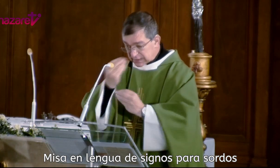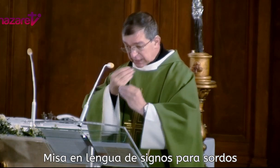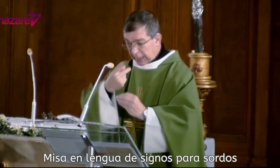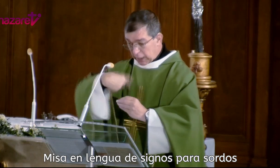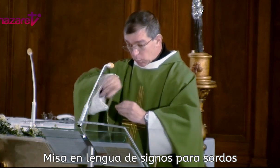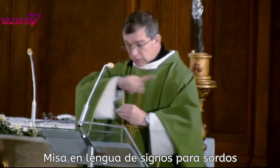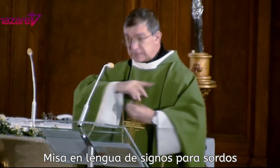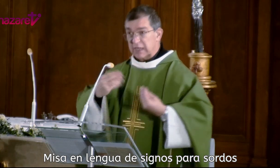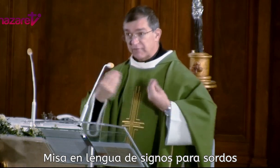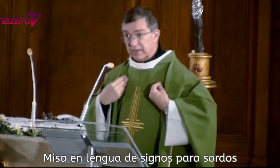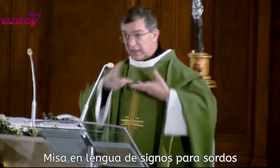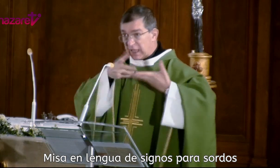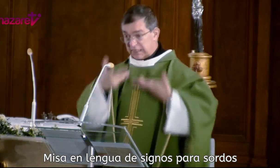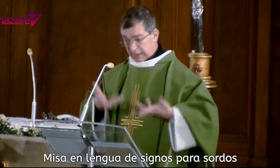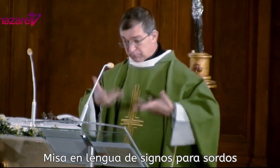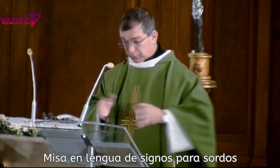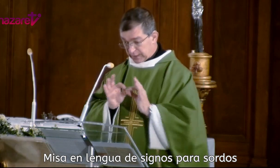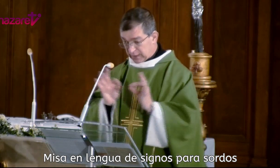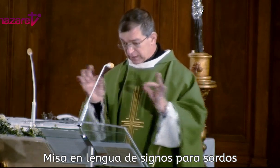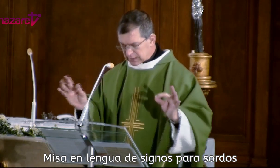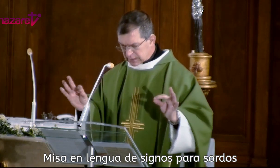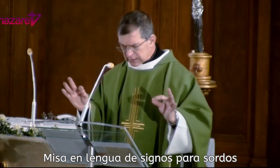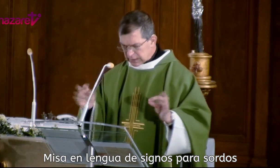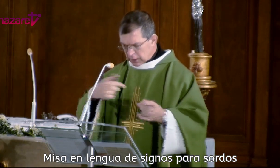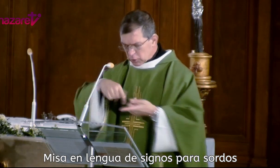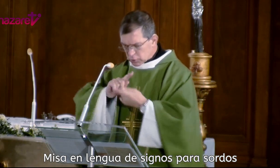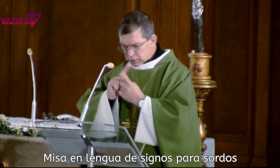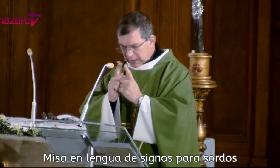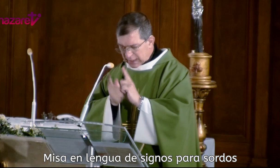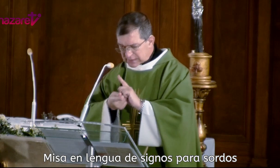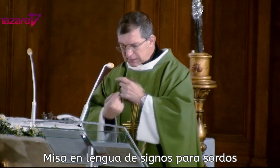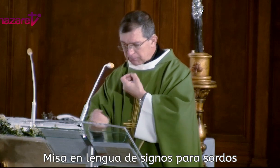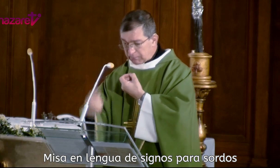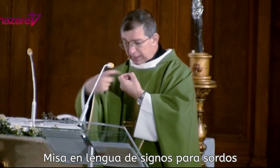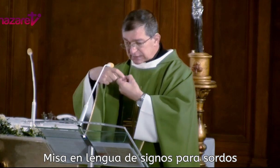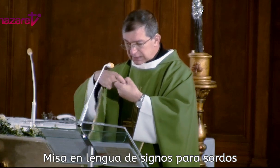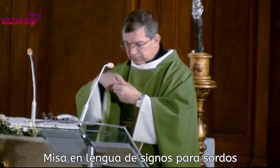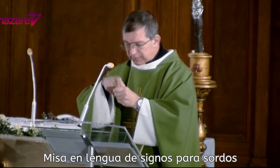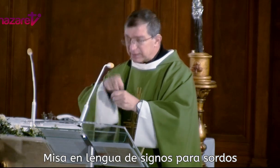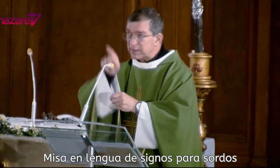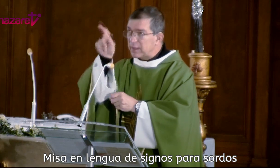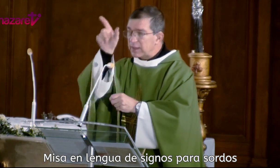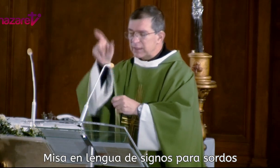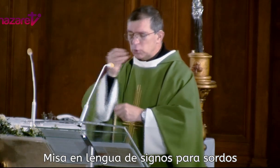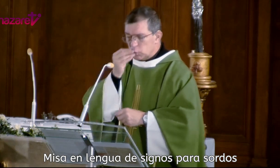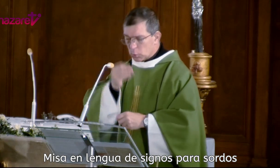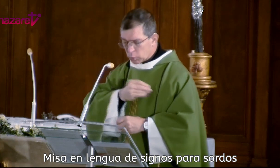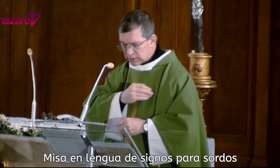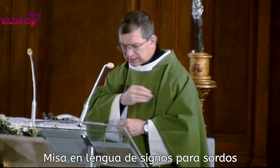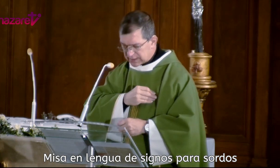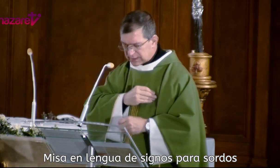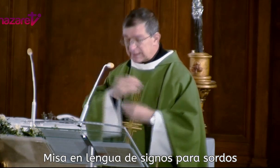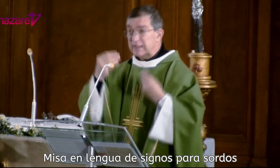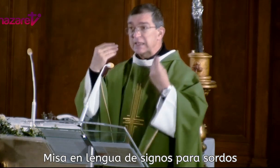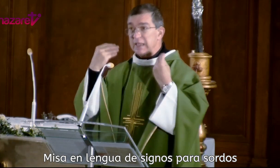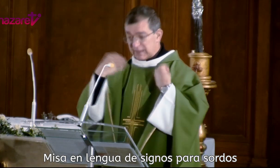en nuestra vida temporal, nos hagas participar en tu bondad de la